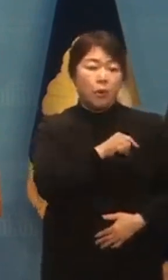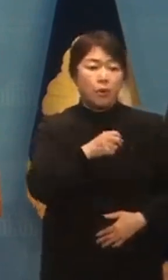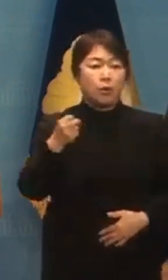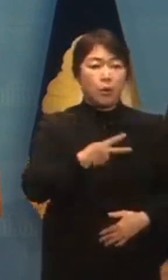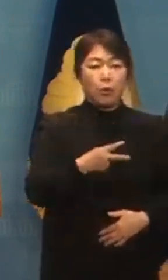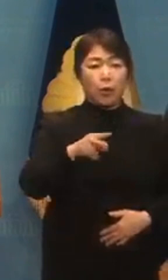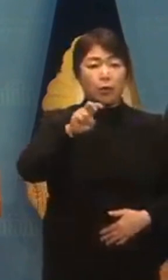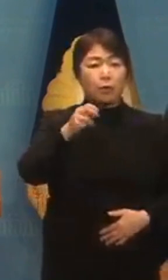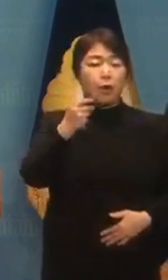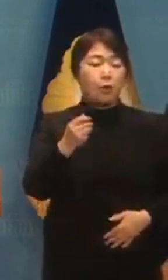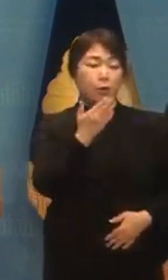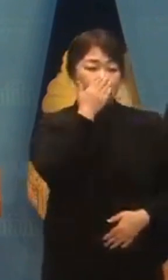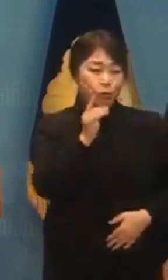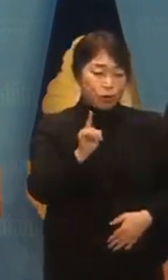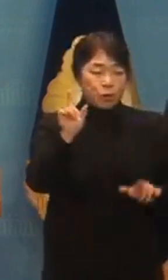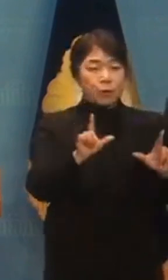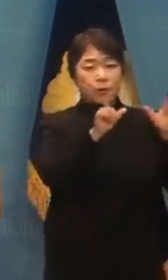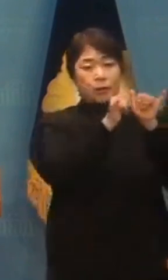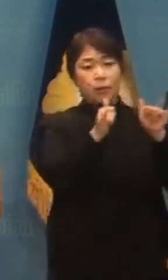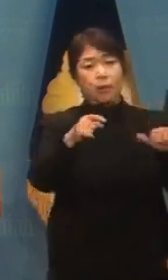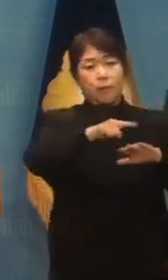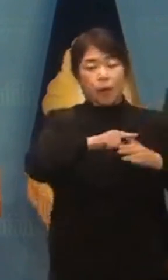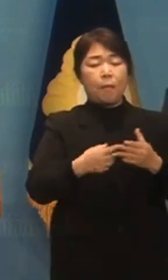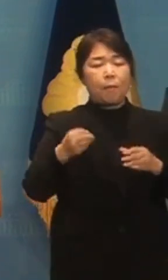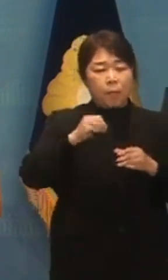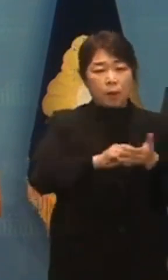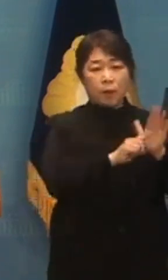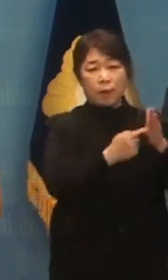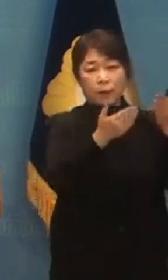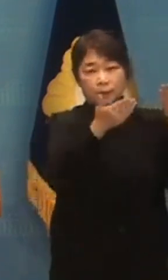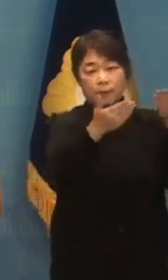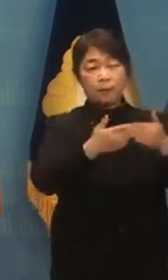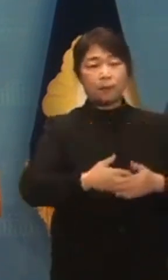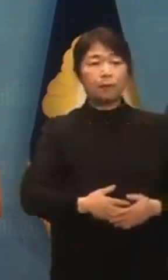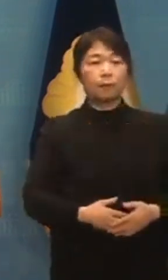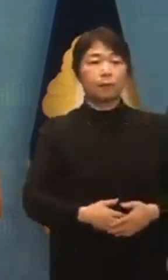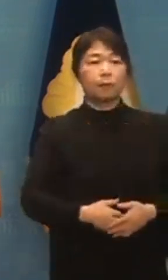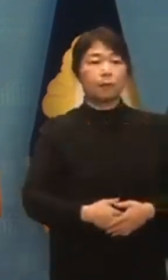시민의 뜻을 담아서 호소드립니다. 감사합니다.